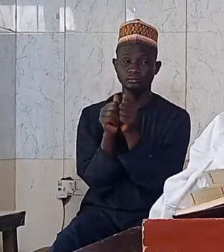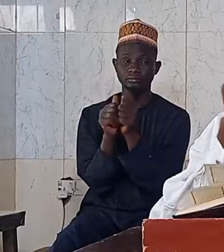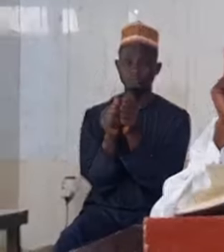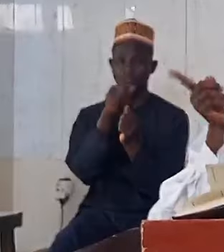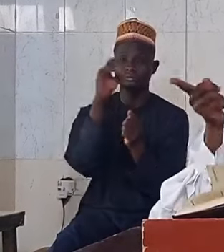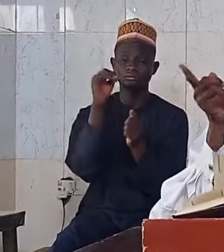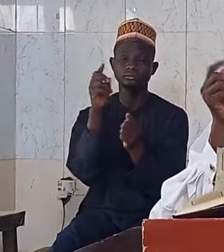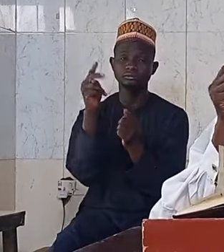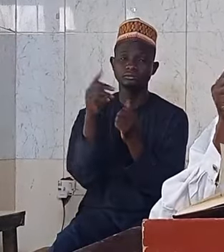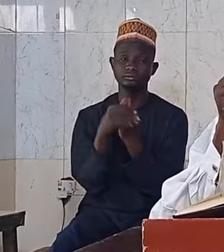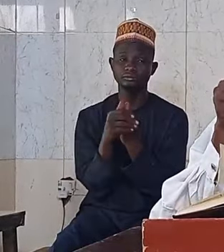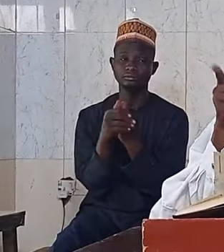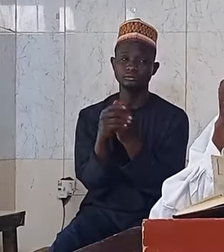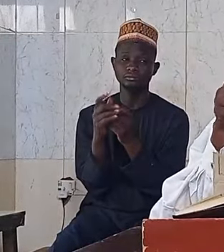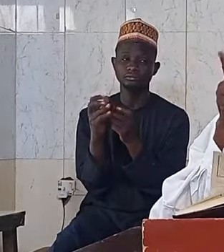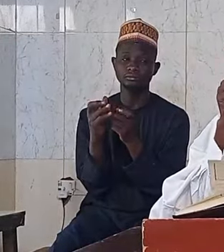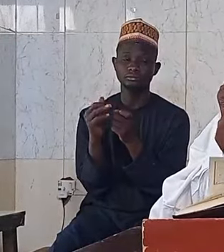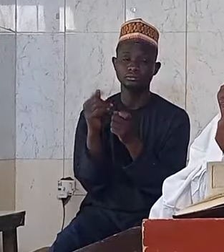بزيد